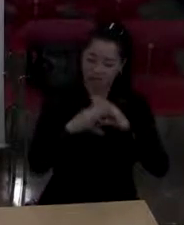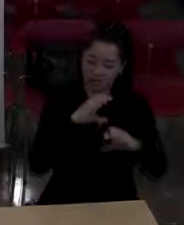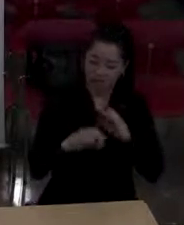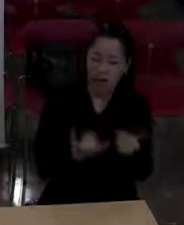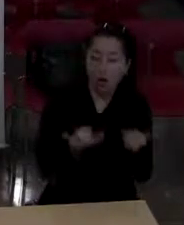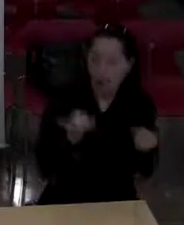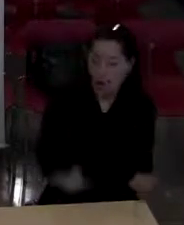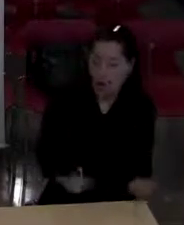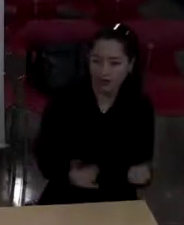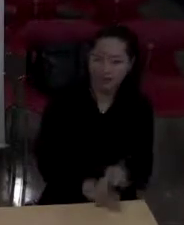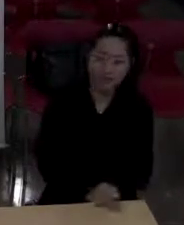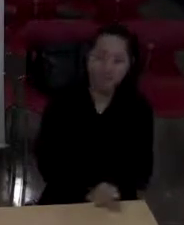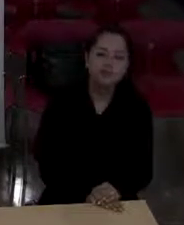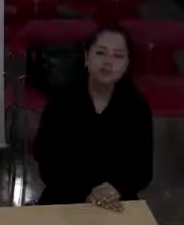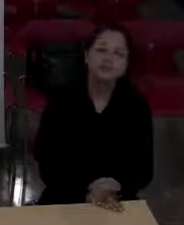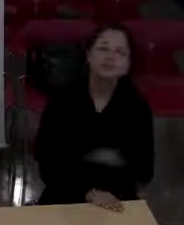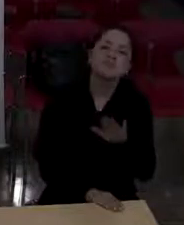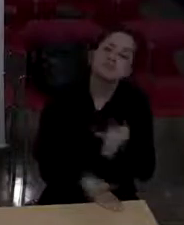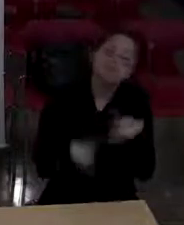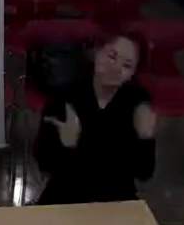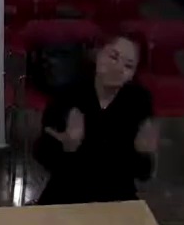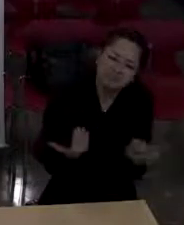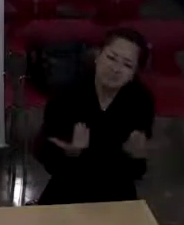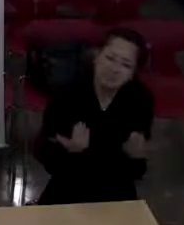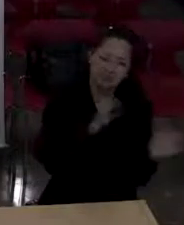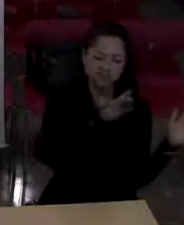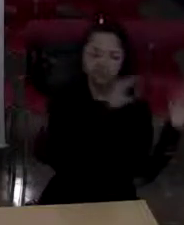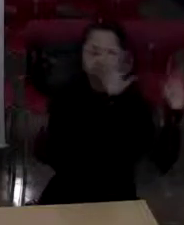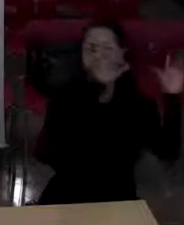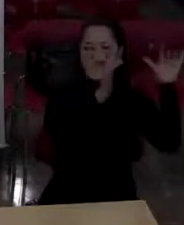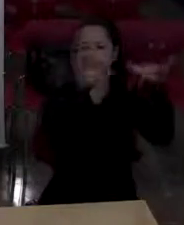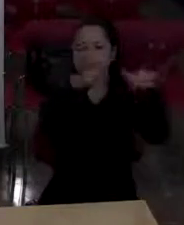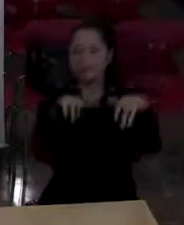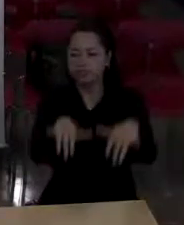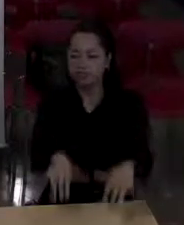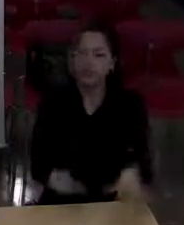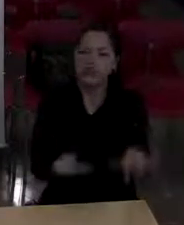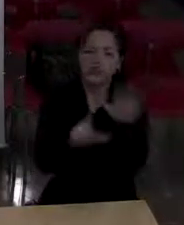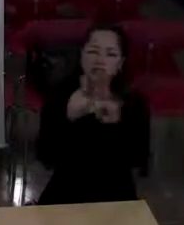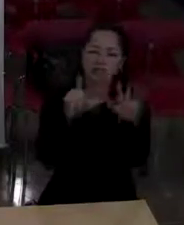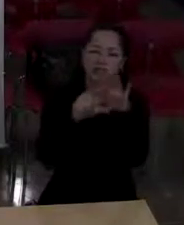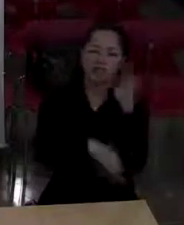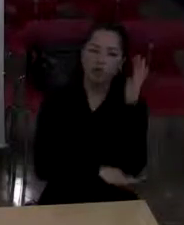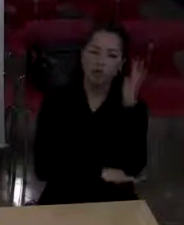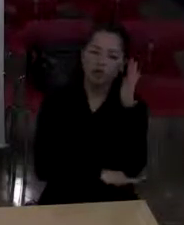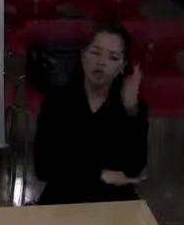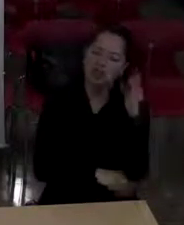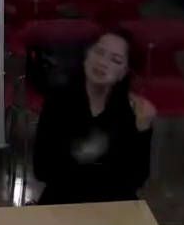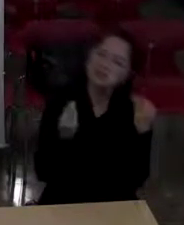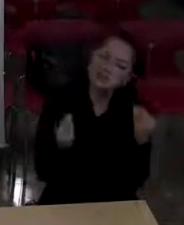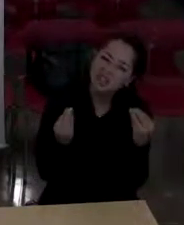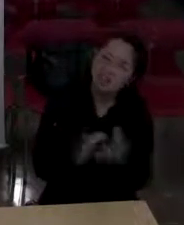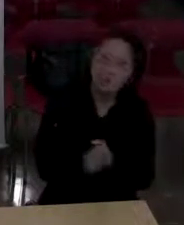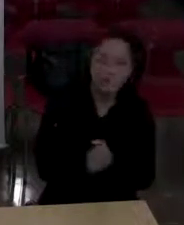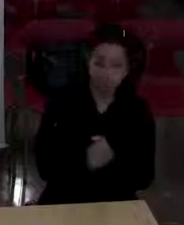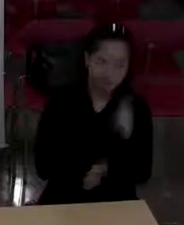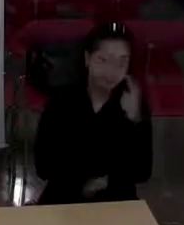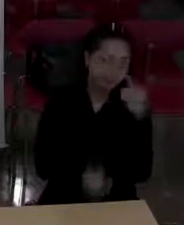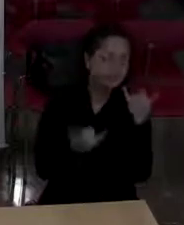tarde y de esta videoconferencia específicamente? Entonces es identificar el concepto de